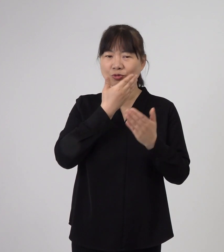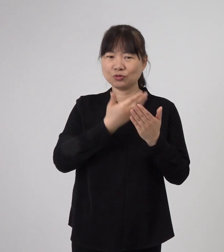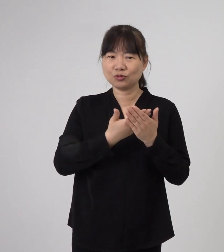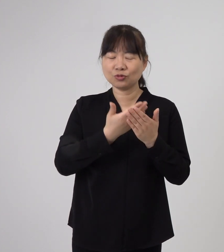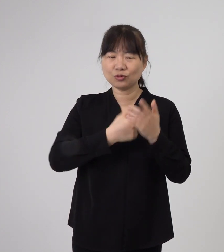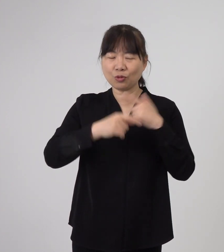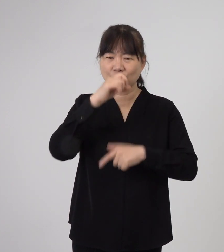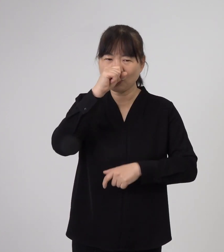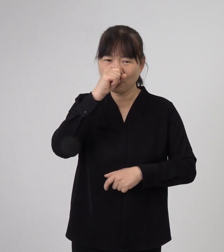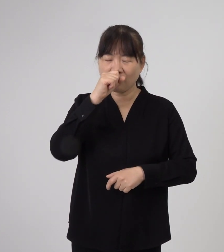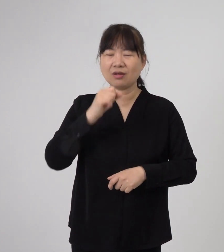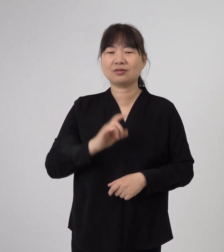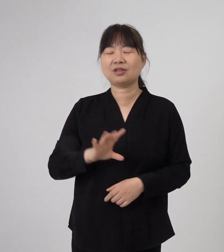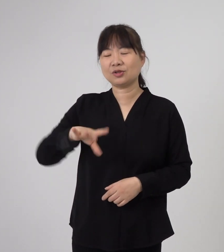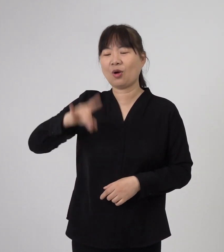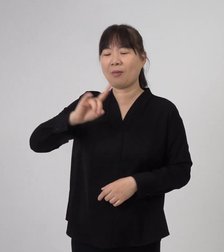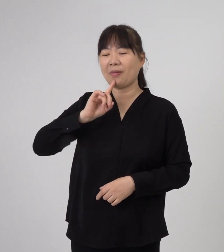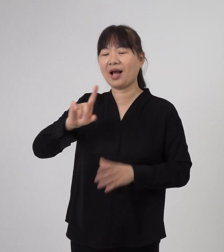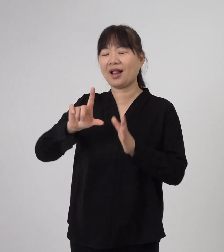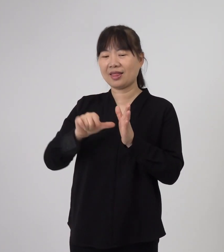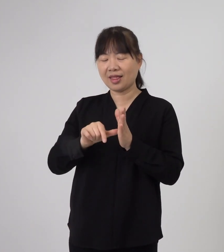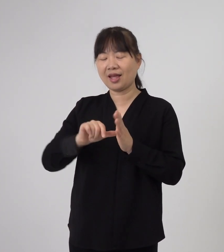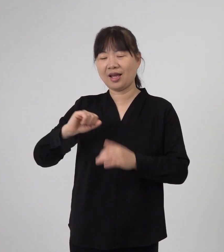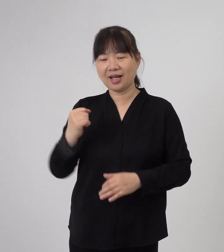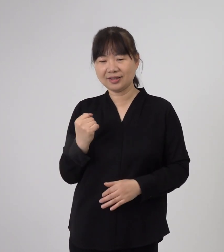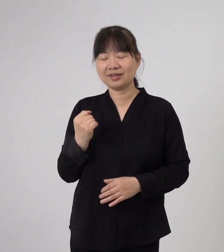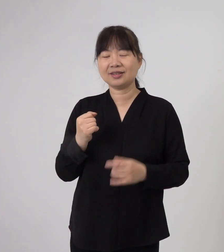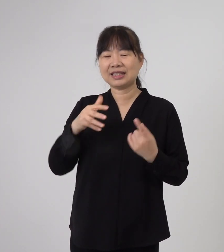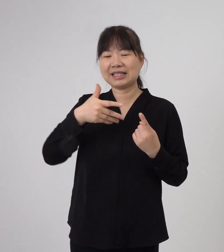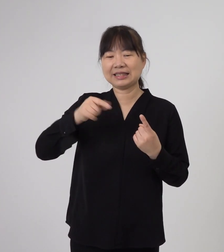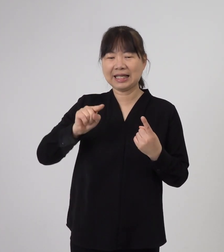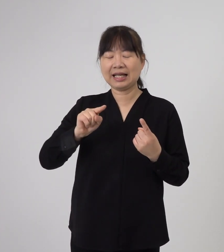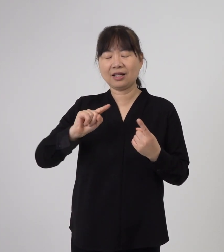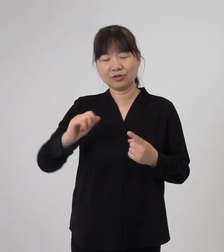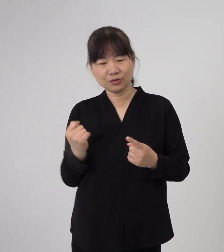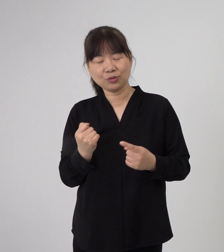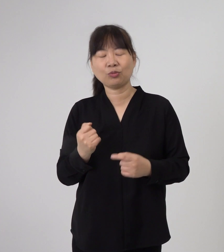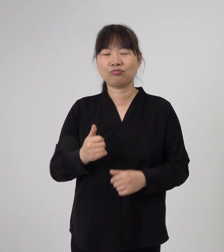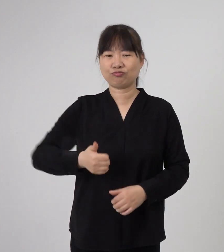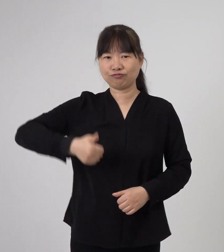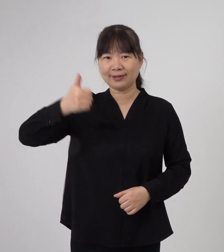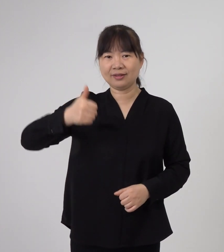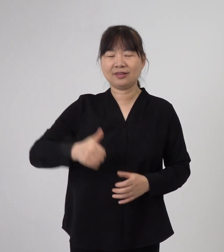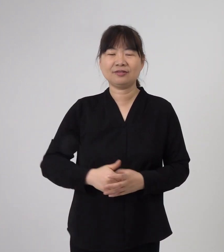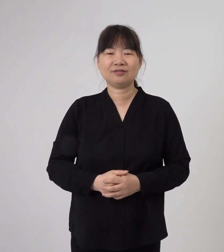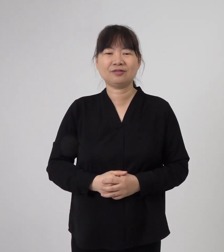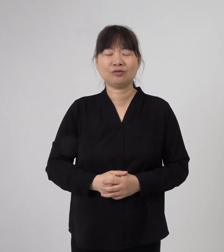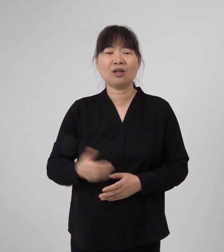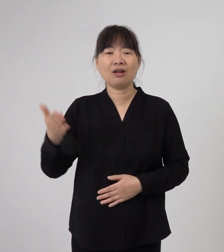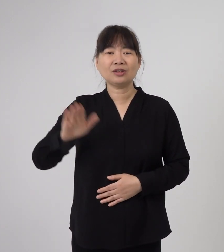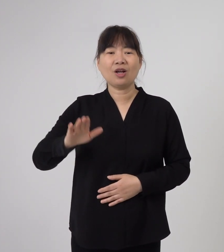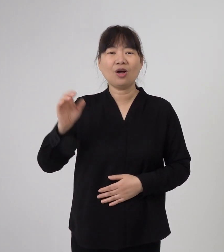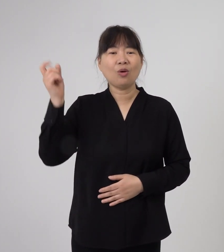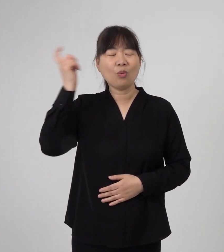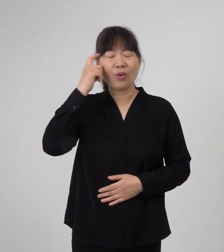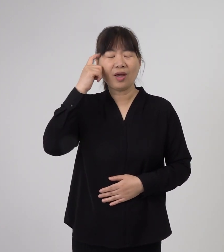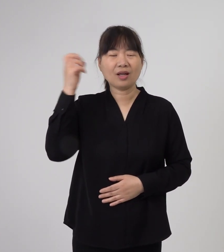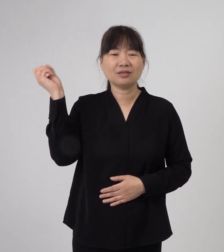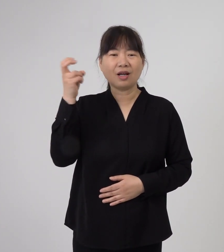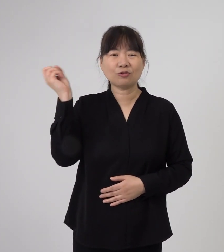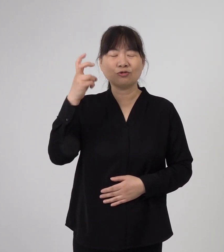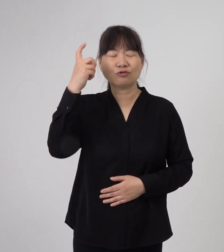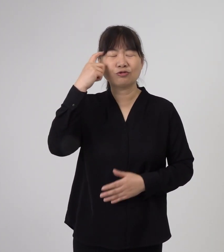게 정상이래요. 대답들은 잘해요. 대답들은. 근데 왜 자꾸 이런 거 보여달라 그래요?